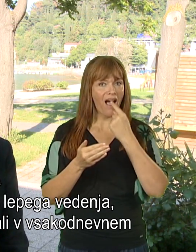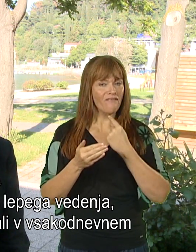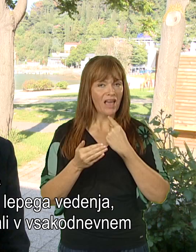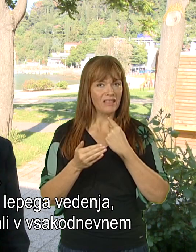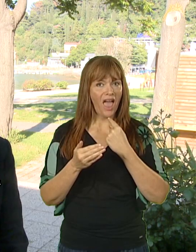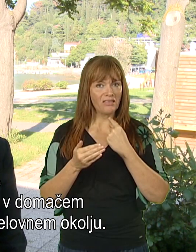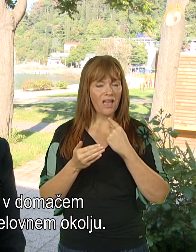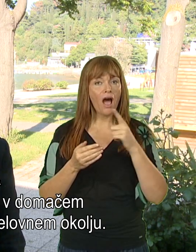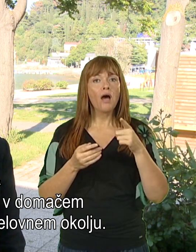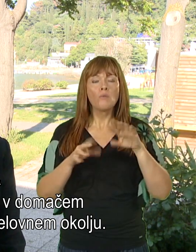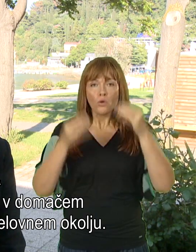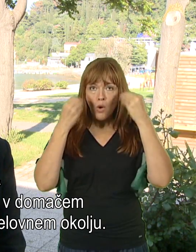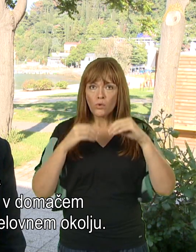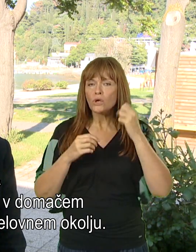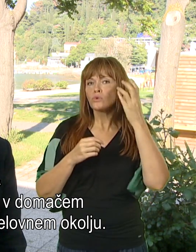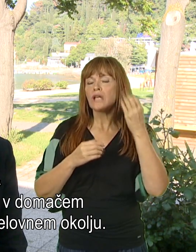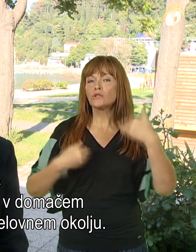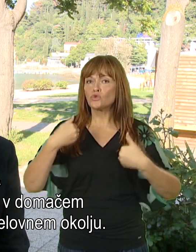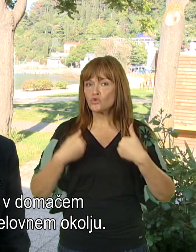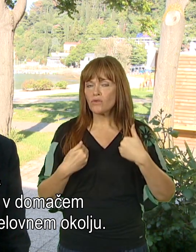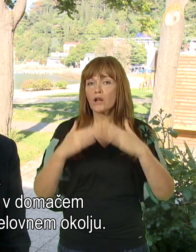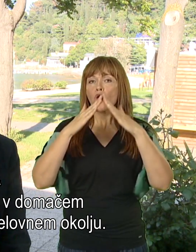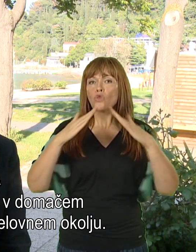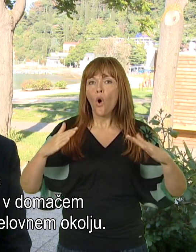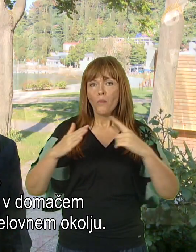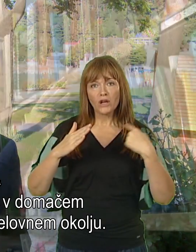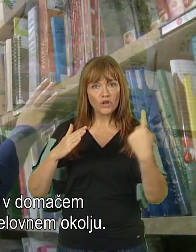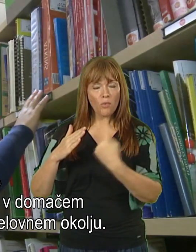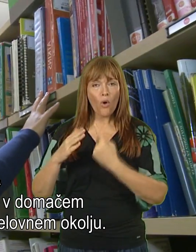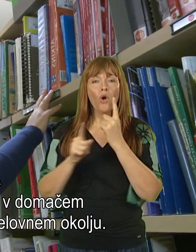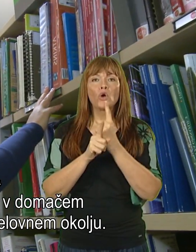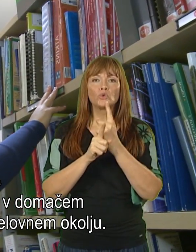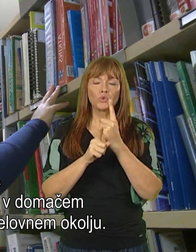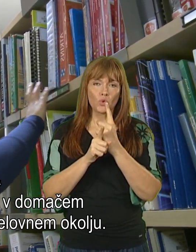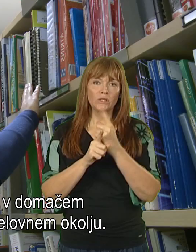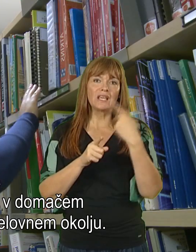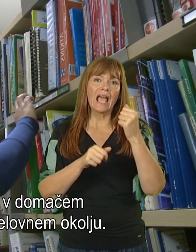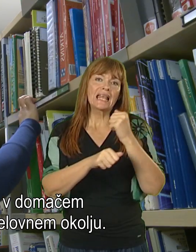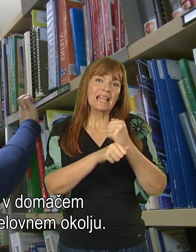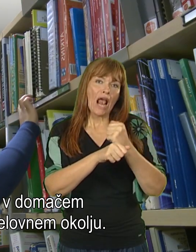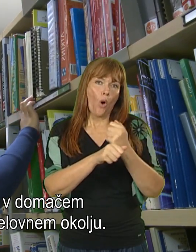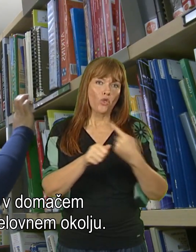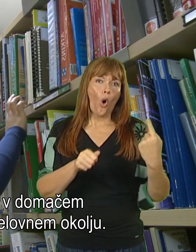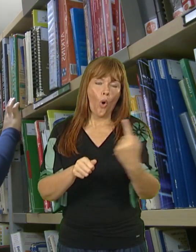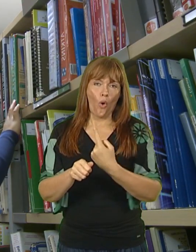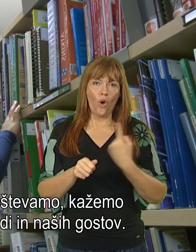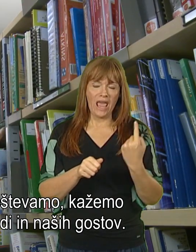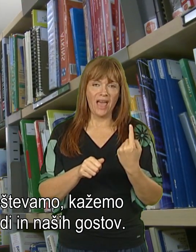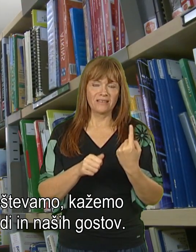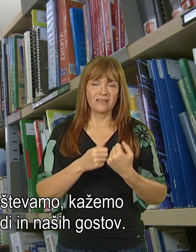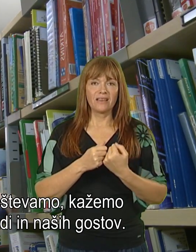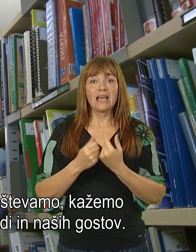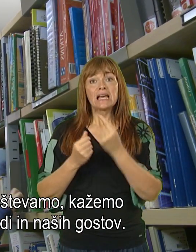v vsakodnevnem življenju, tako v domačem okolju, kot tudi predvsem v delovnem okolju.